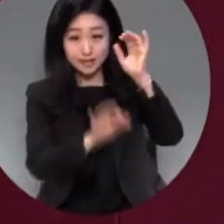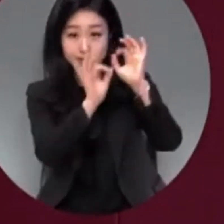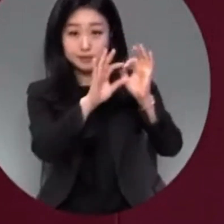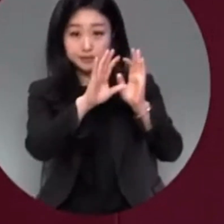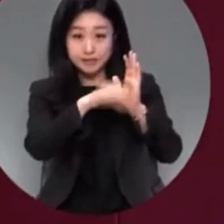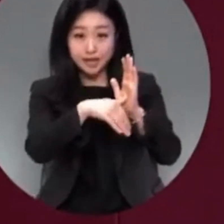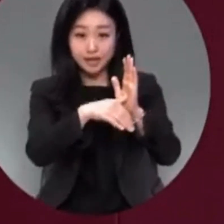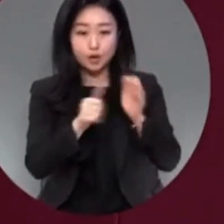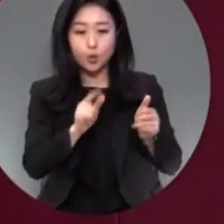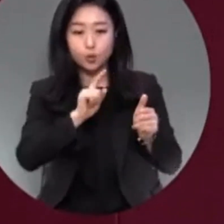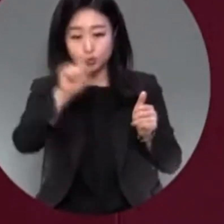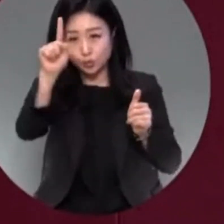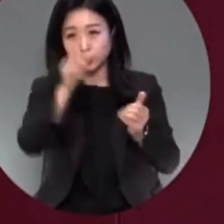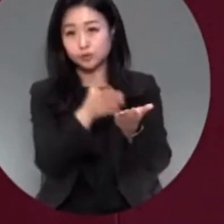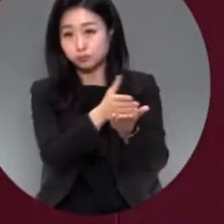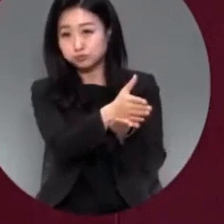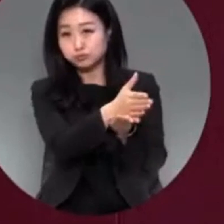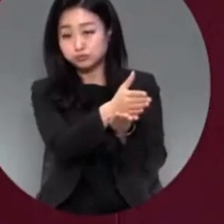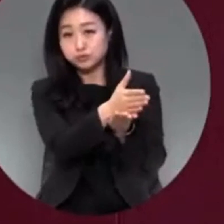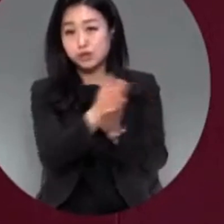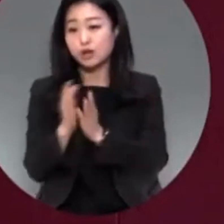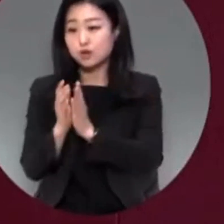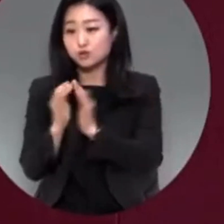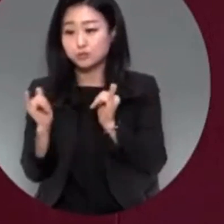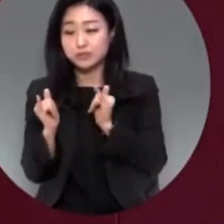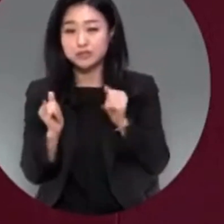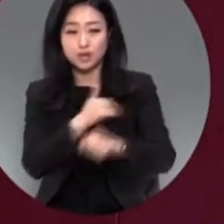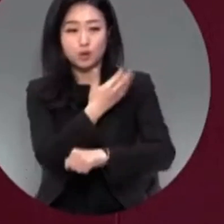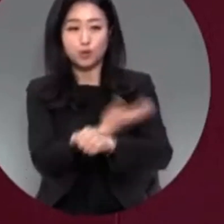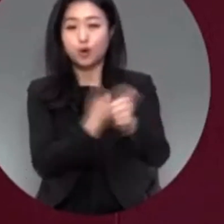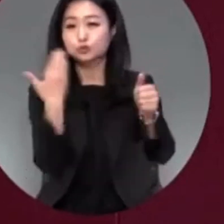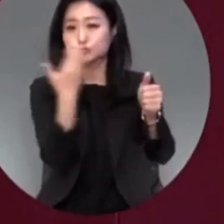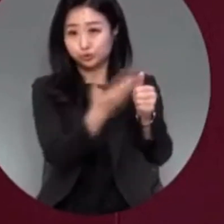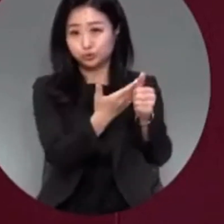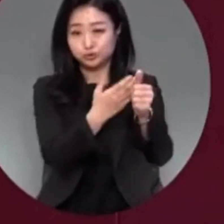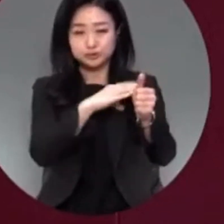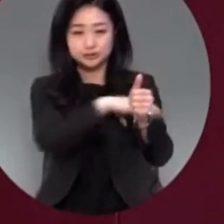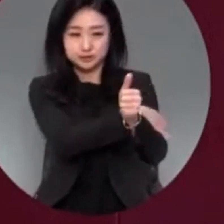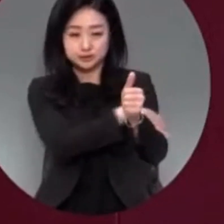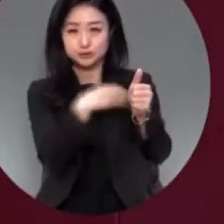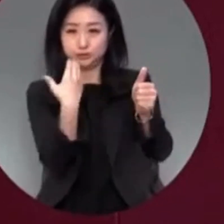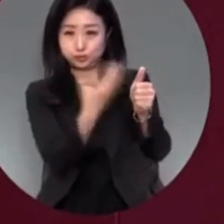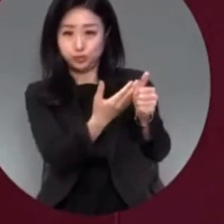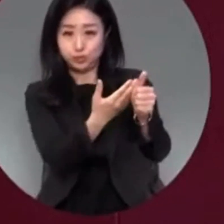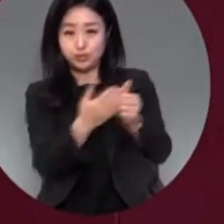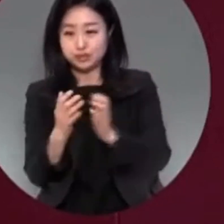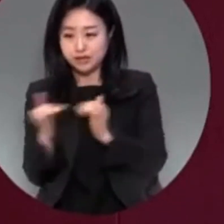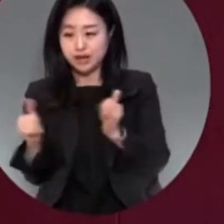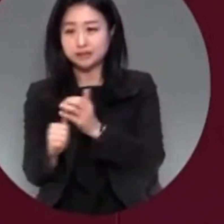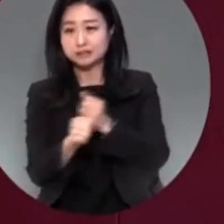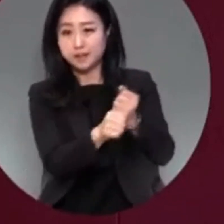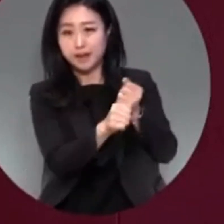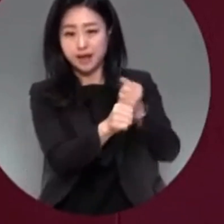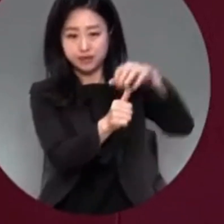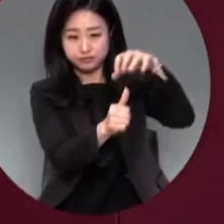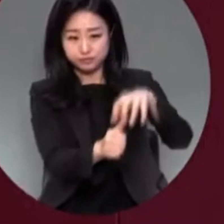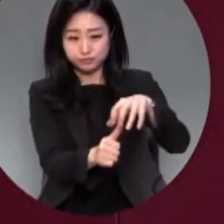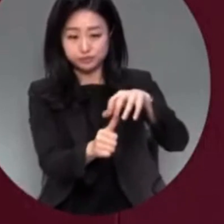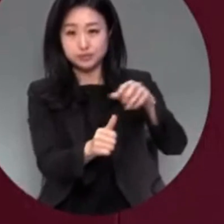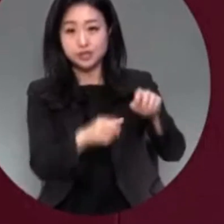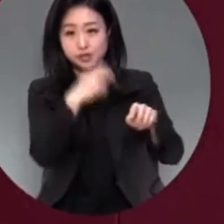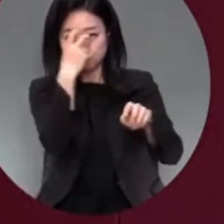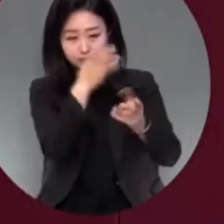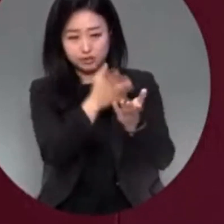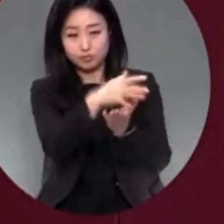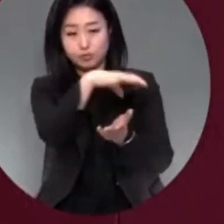명백한 공소기관입니다. 하지만 국민들은 검찰을 막강한 권세를 가진 권력기관으로 언제든 사람을 잡아 가둘 수 있는 수사기관으로